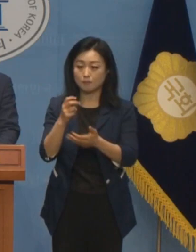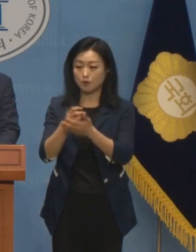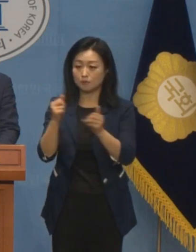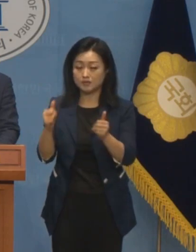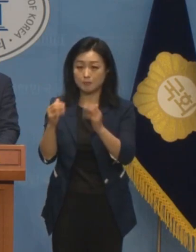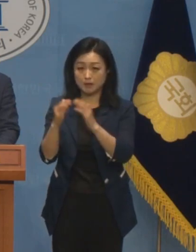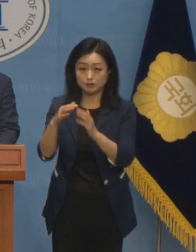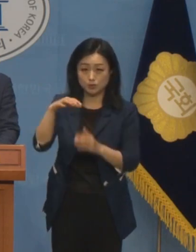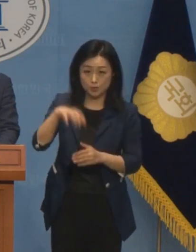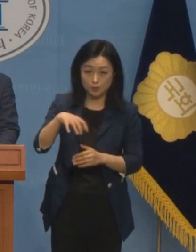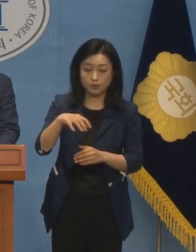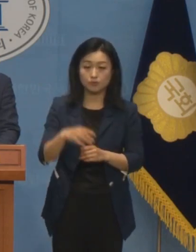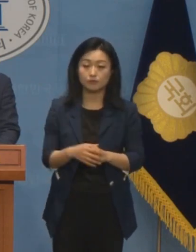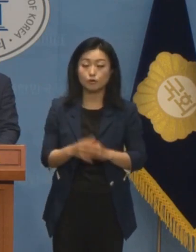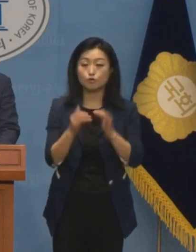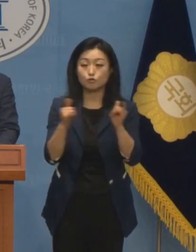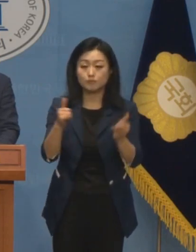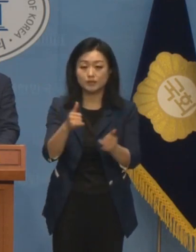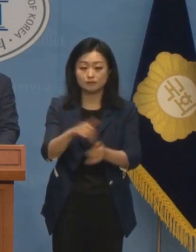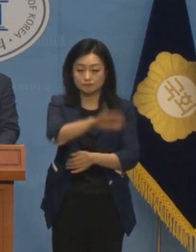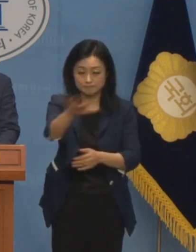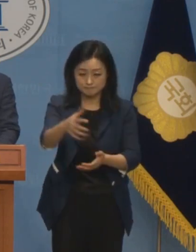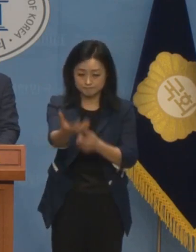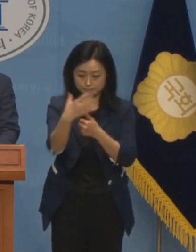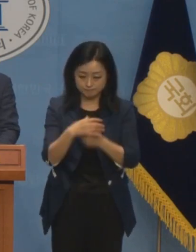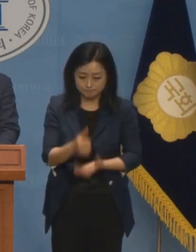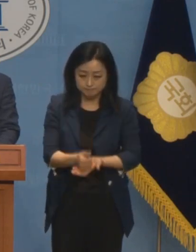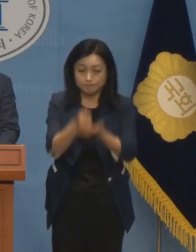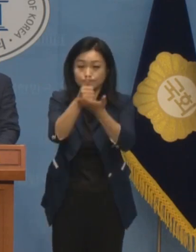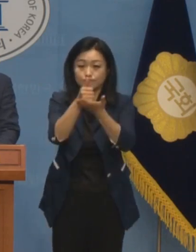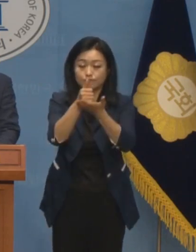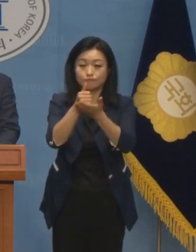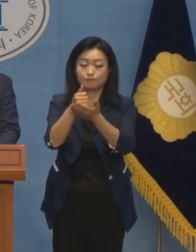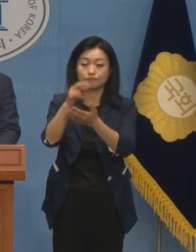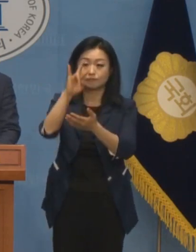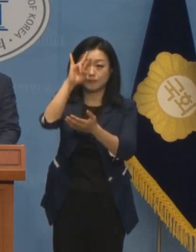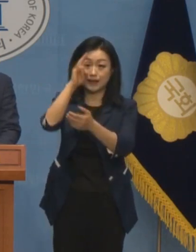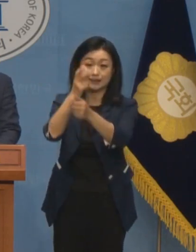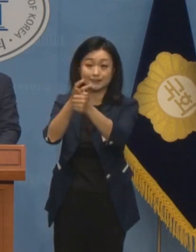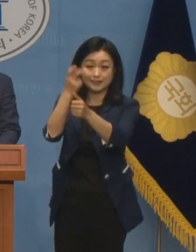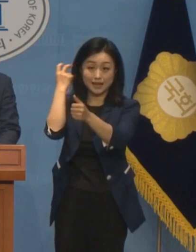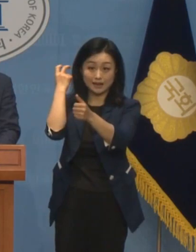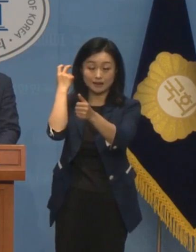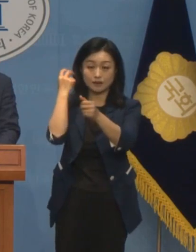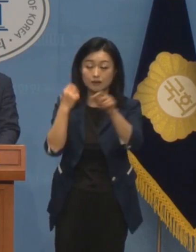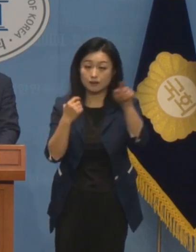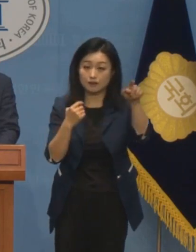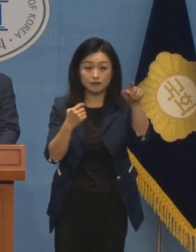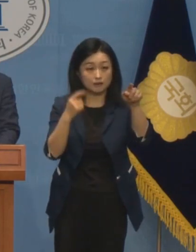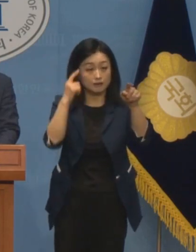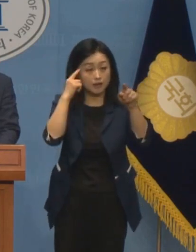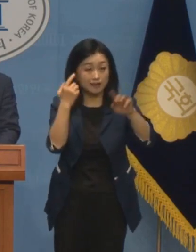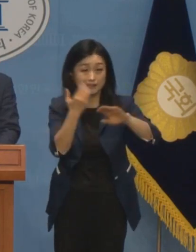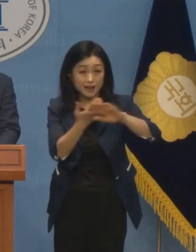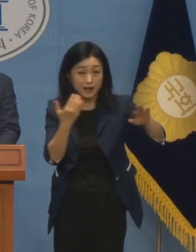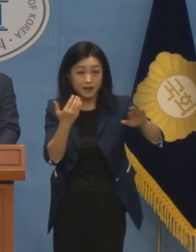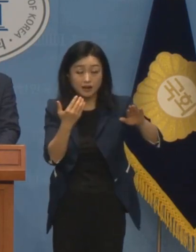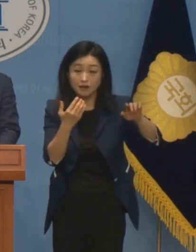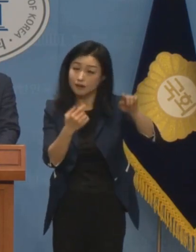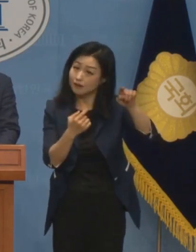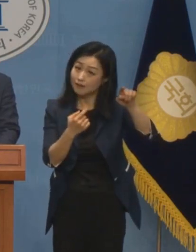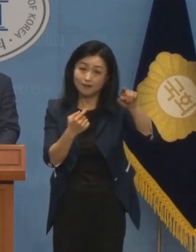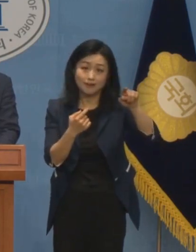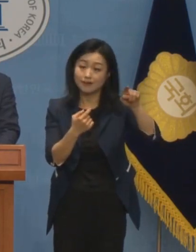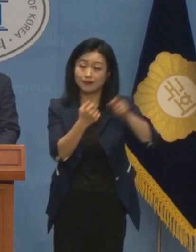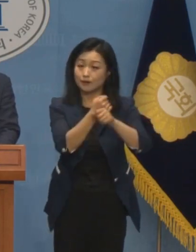헌재가 국민의 뜻을 받들어 시행한 탄핵이라는 헌법적 절차와 가치를 부정해도 됩니까? 절대